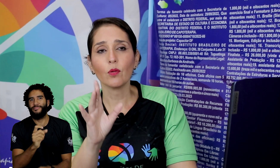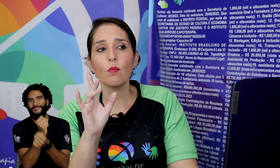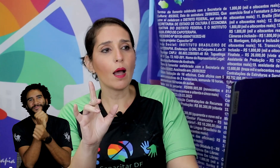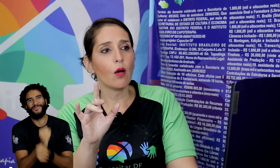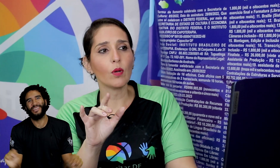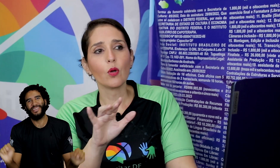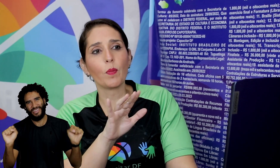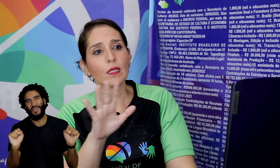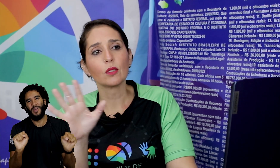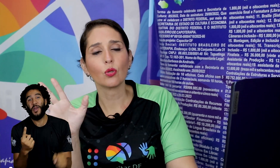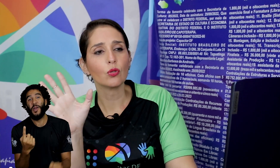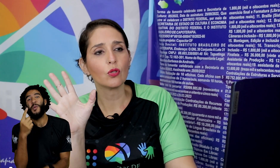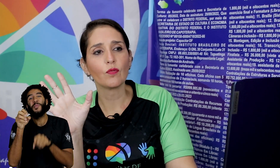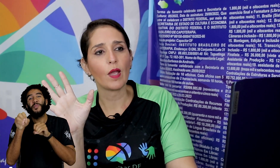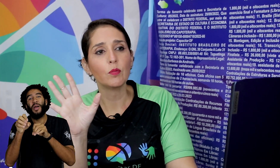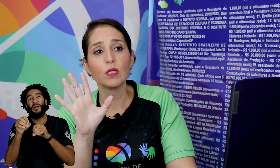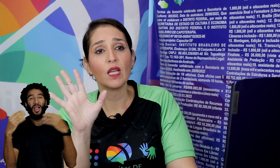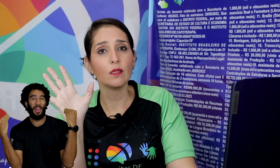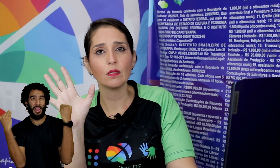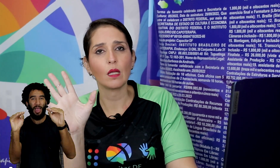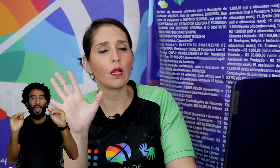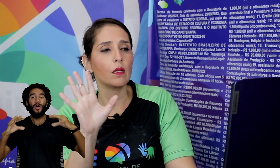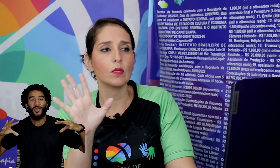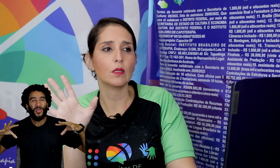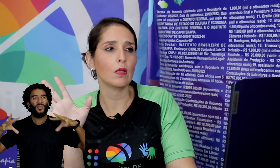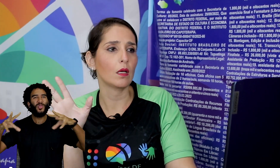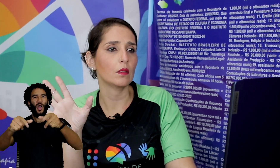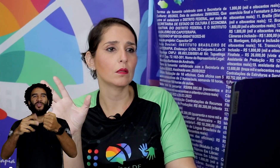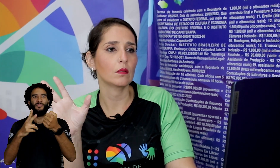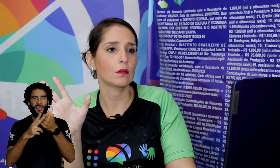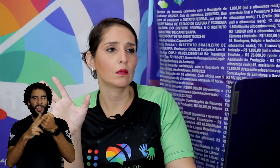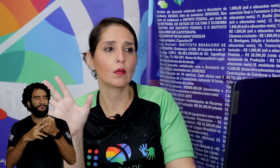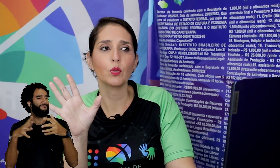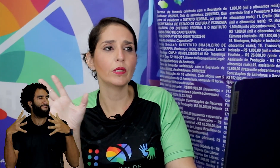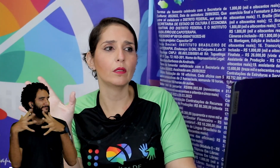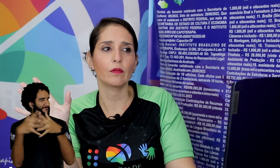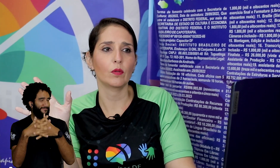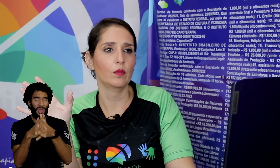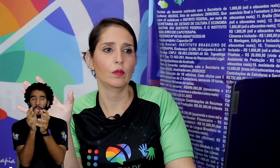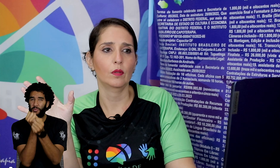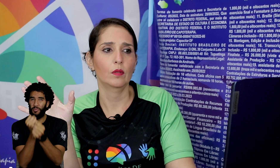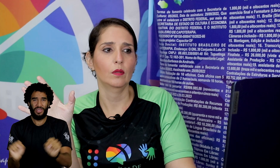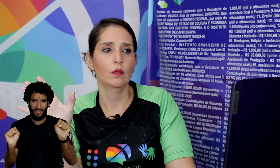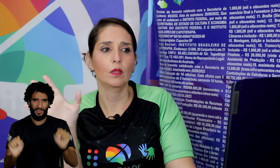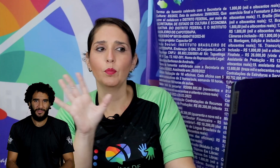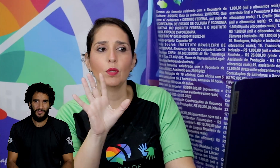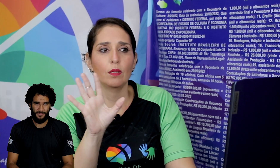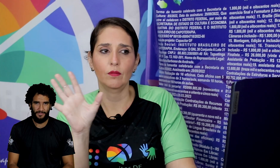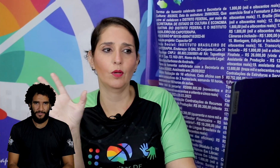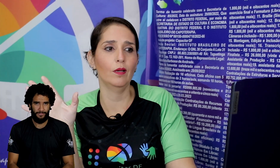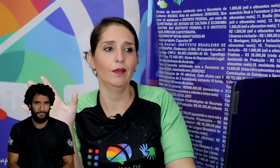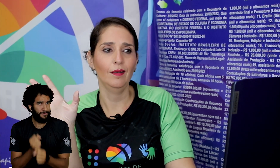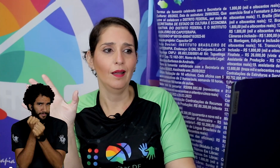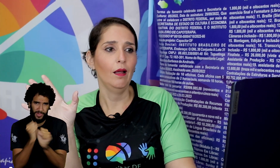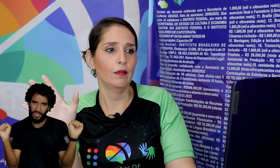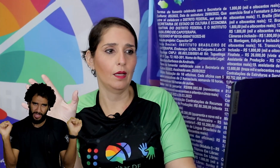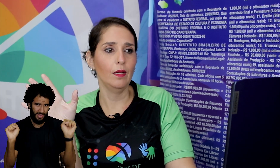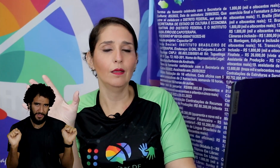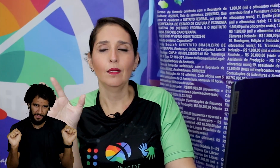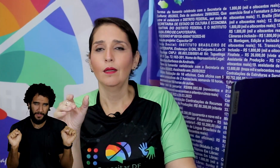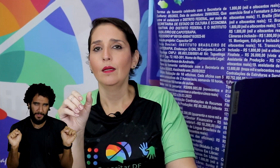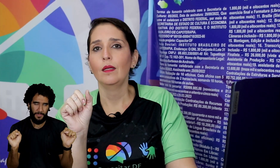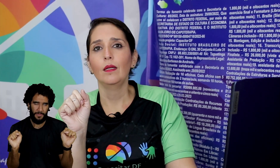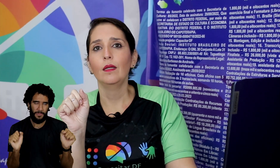para numa aula eu passar todos os verbos que existem na língua de sinais. Impossível. Impossível,